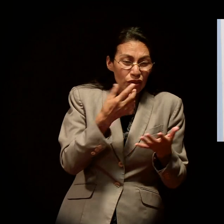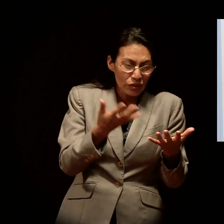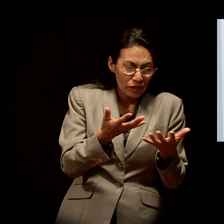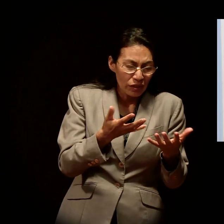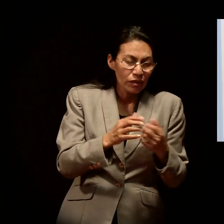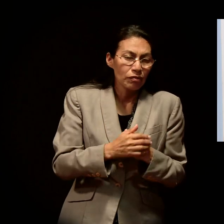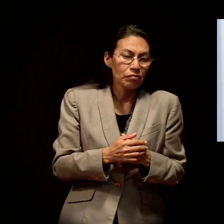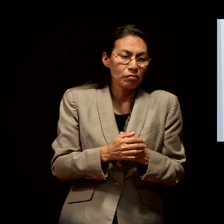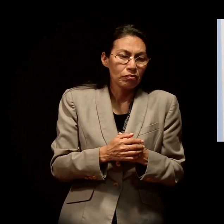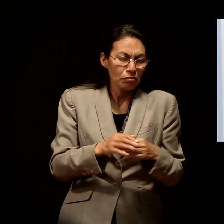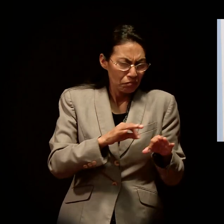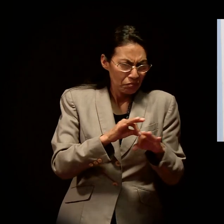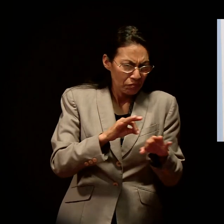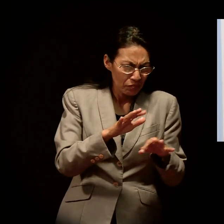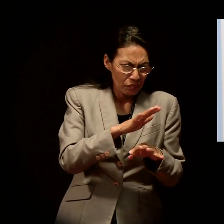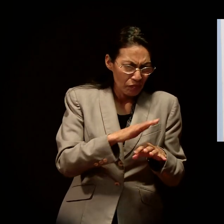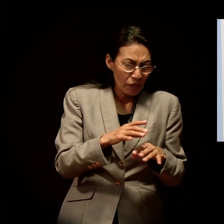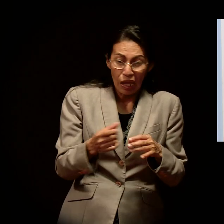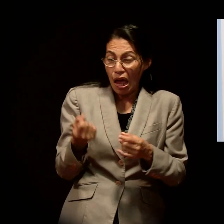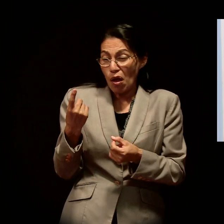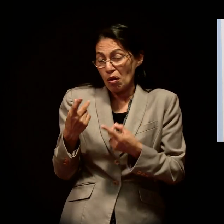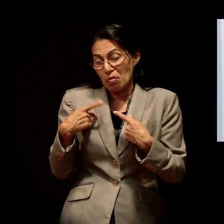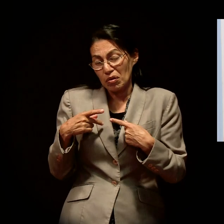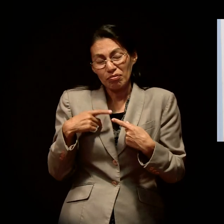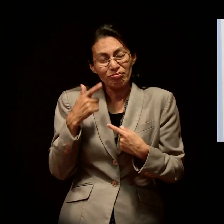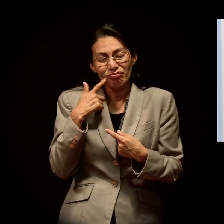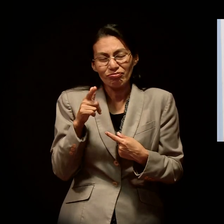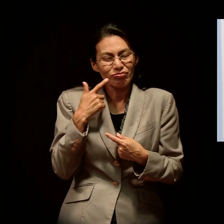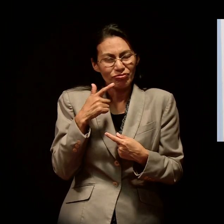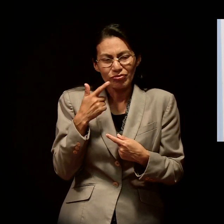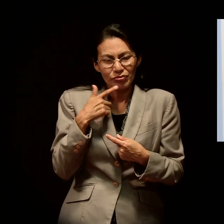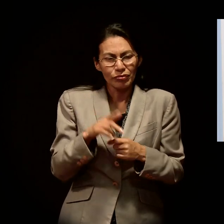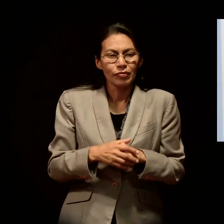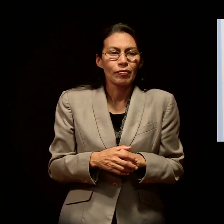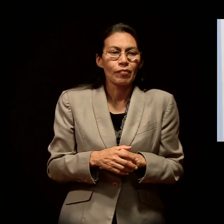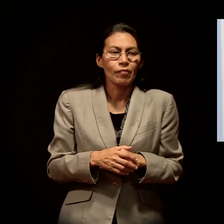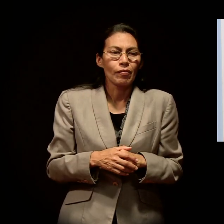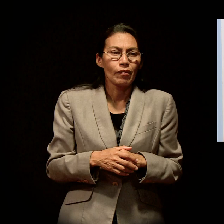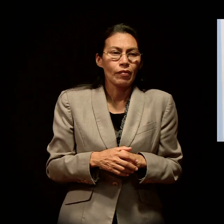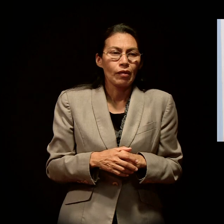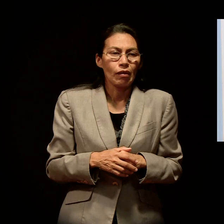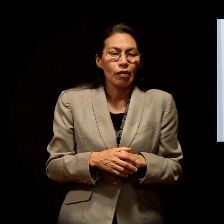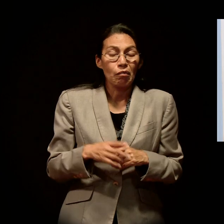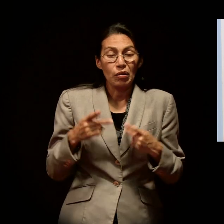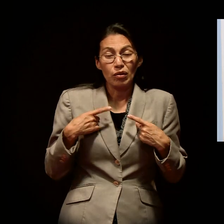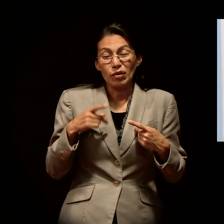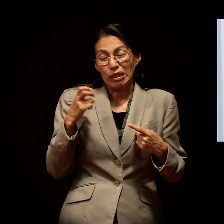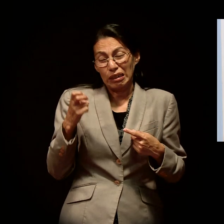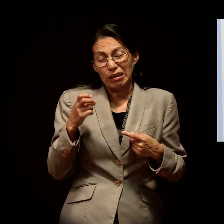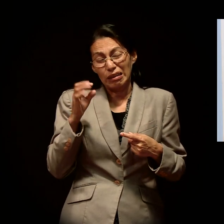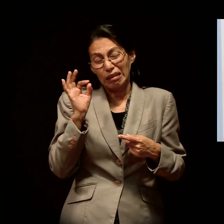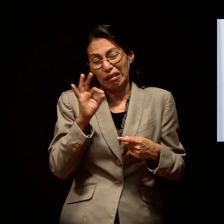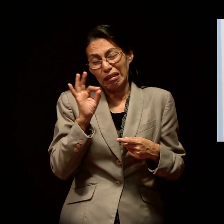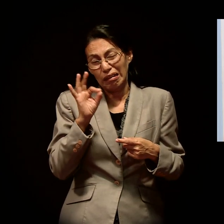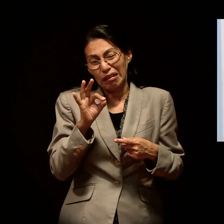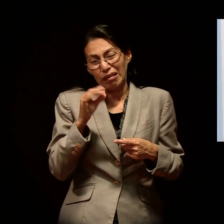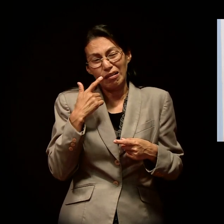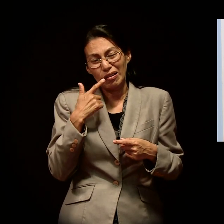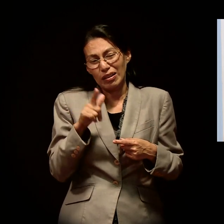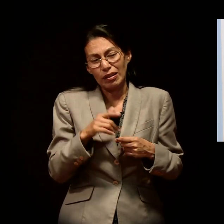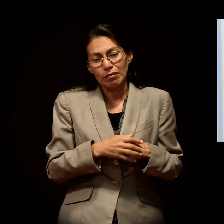habían personas de mala voluntad que no no permitían eso y tenía mucha influencia Por cierto